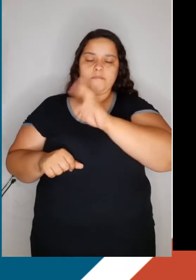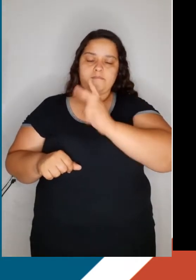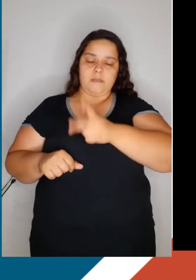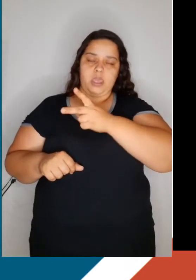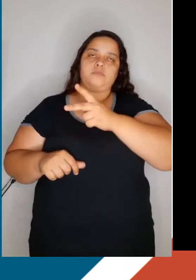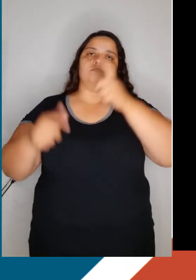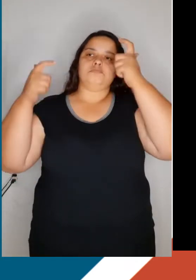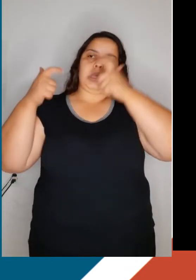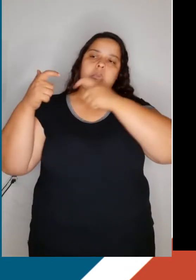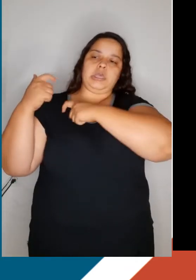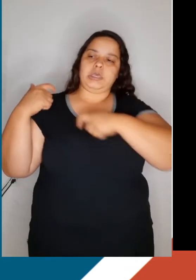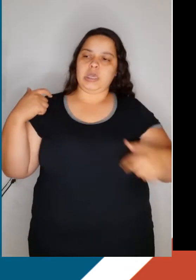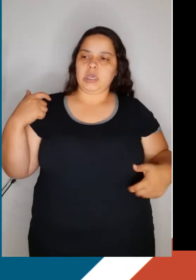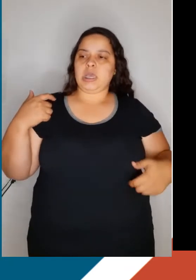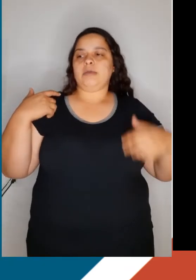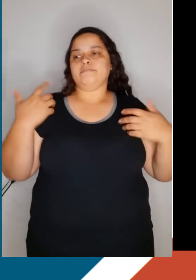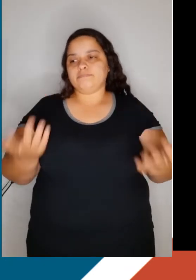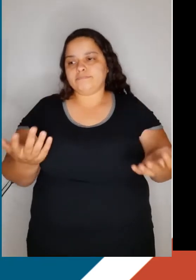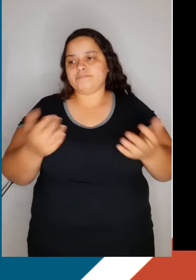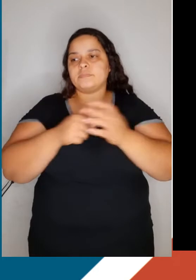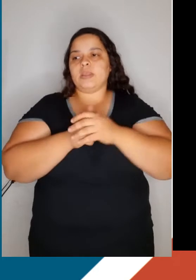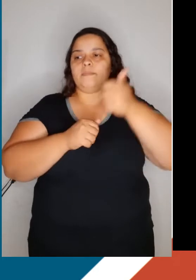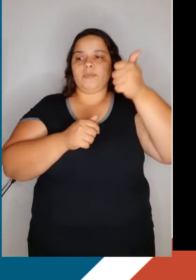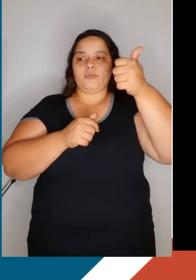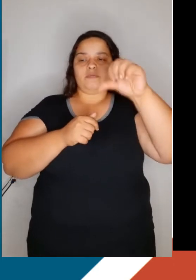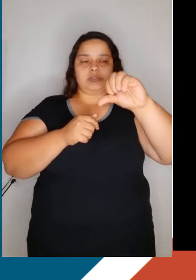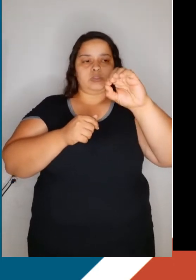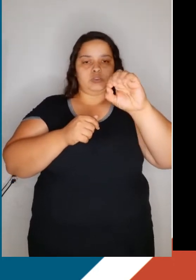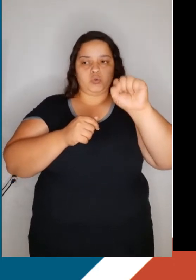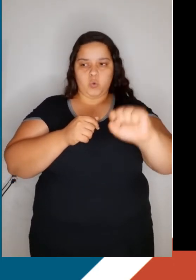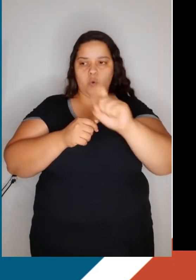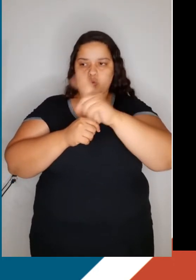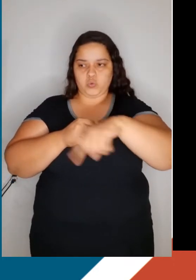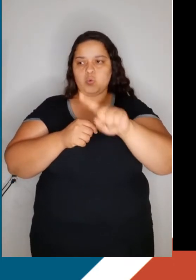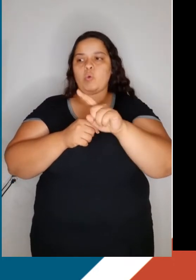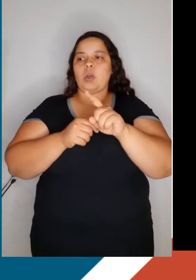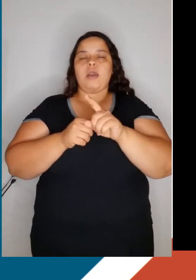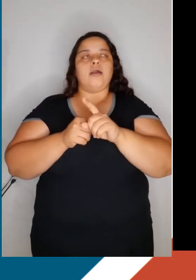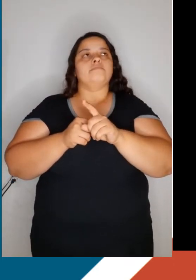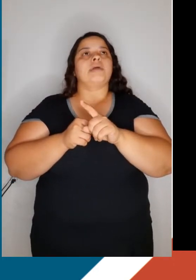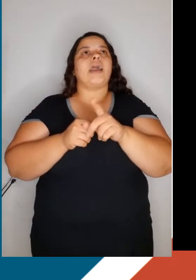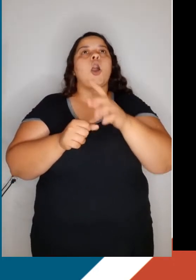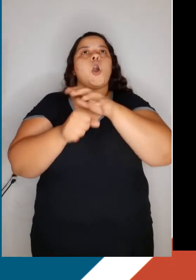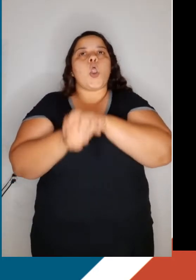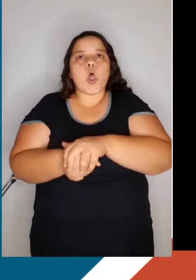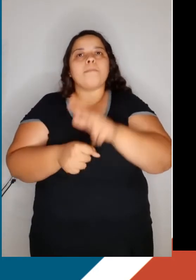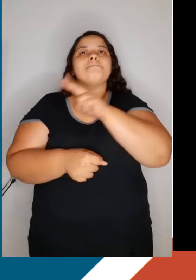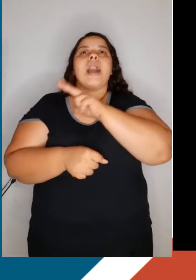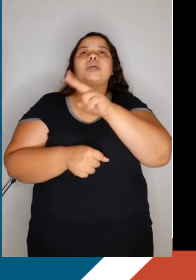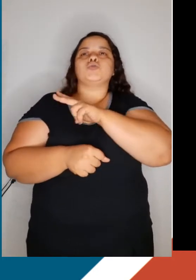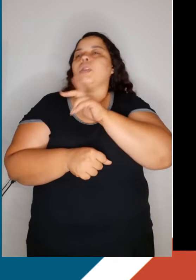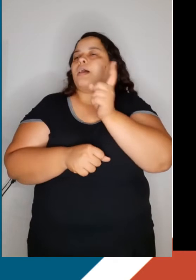disso, em 1908, o Congo deixou de ser uma colônia particular do rei Leopoldo e passou a ser uma colônia